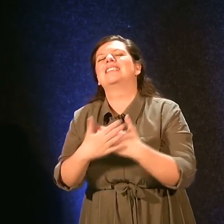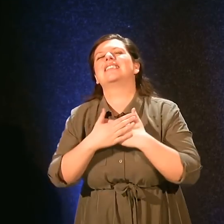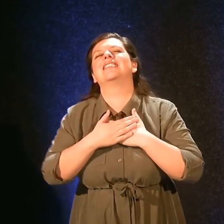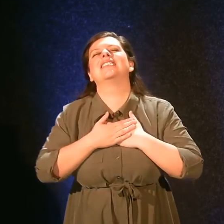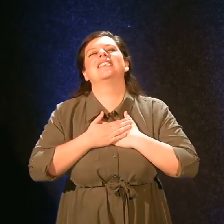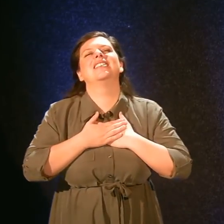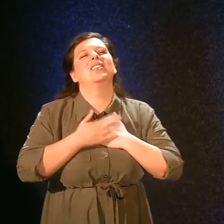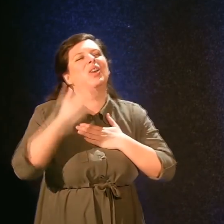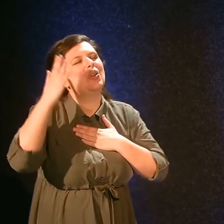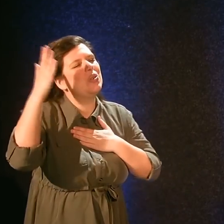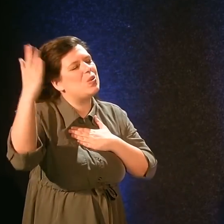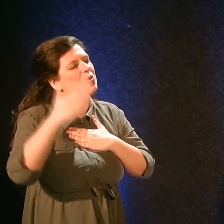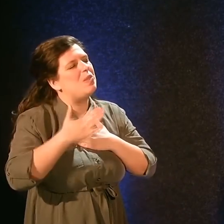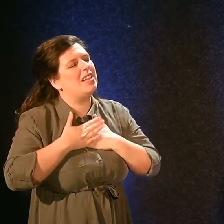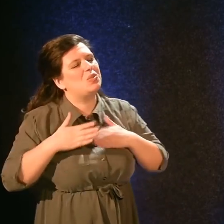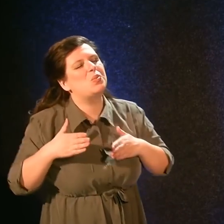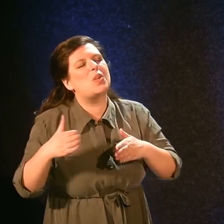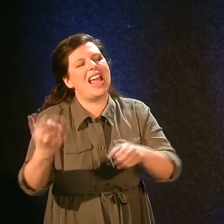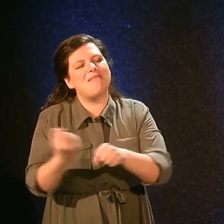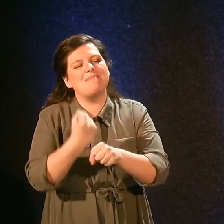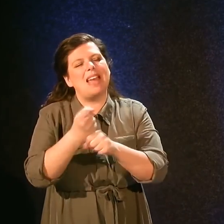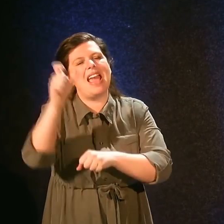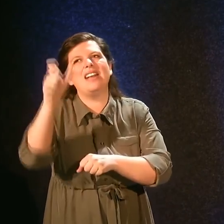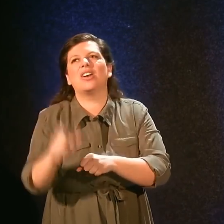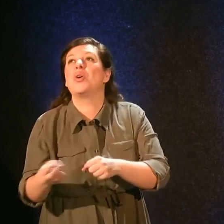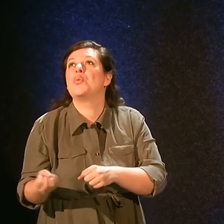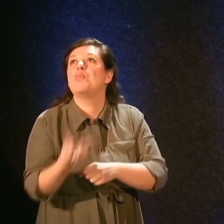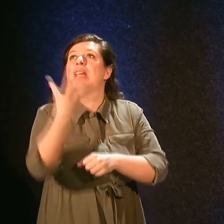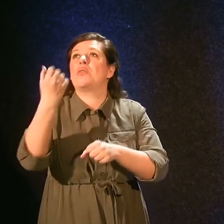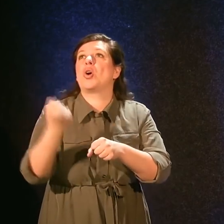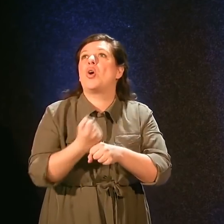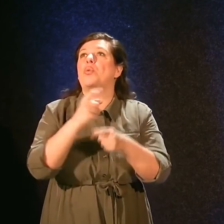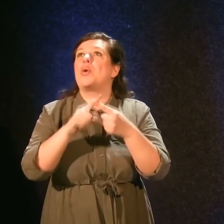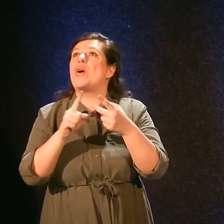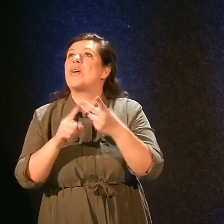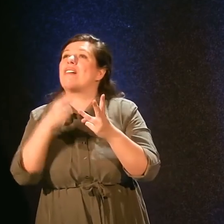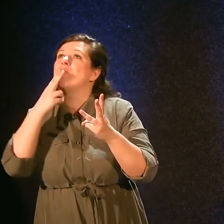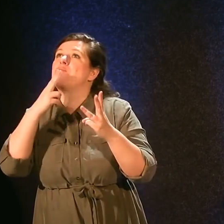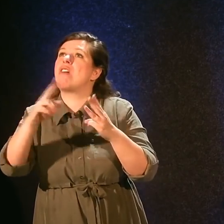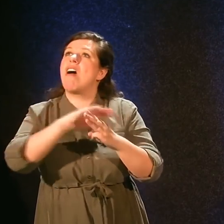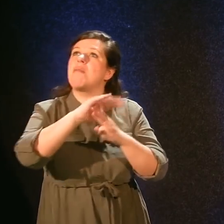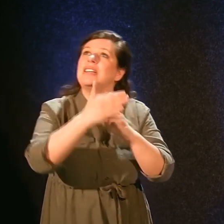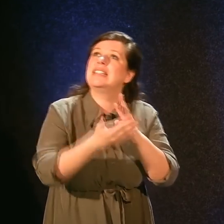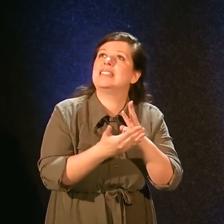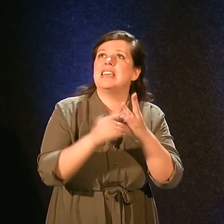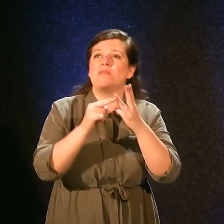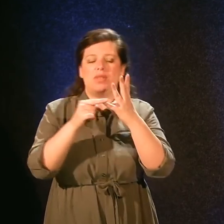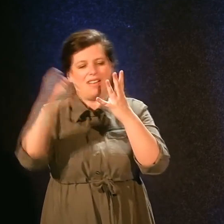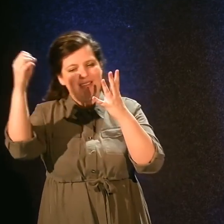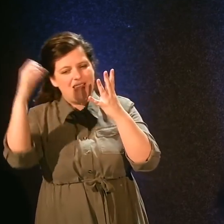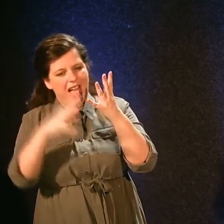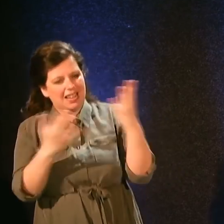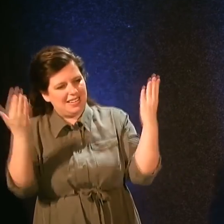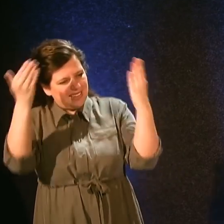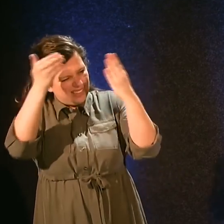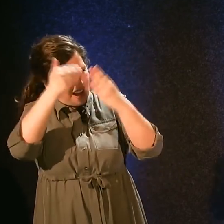You are waymaker, miracle work, promise keep, light in the